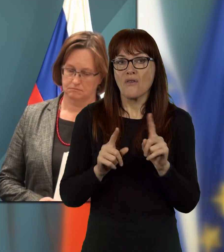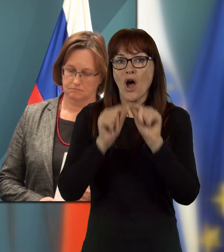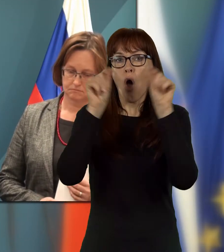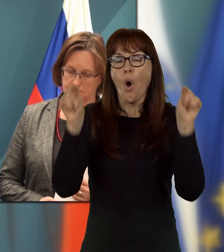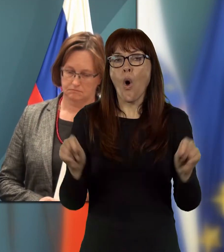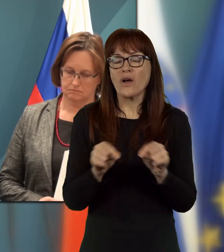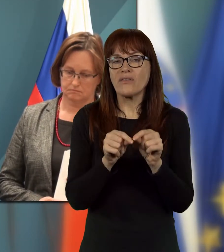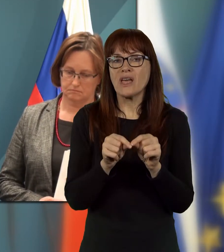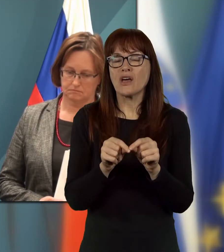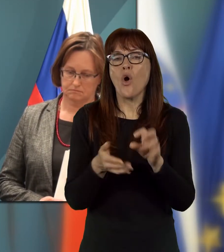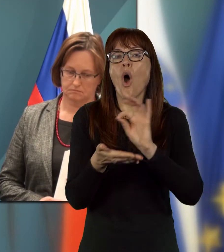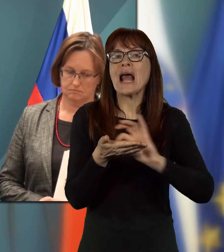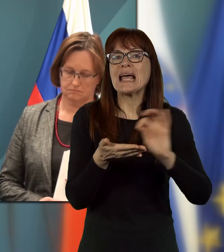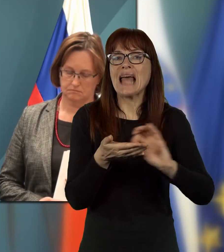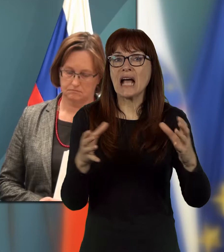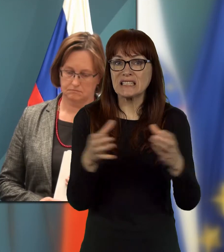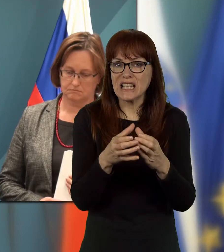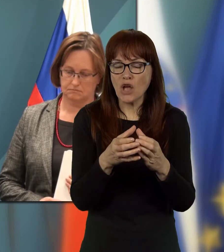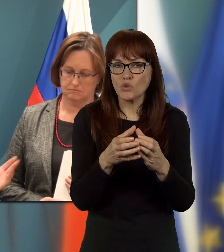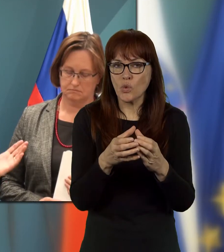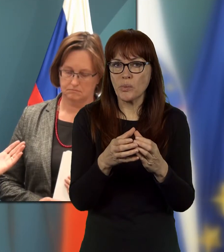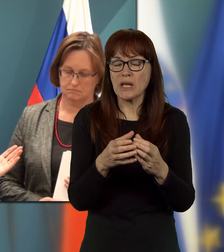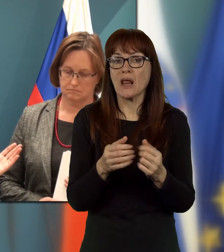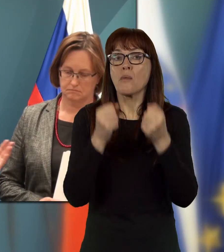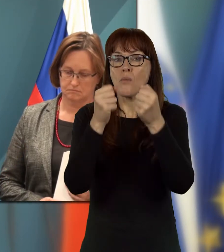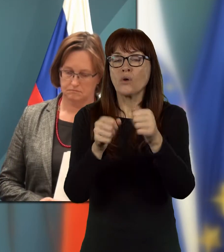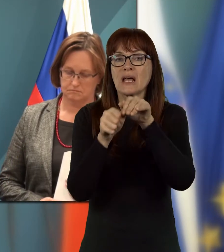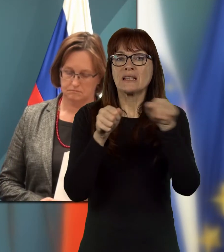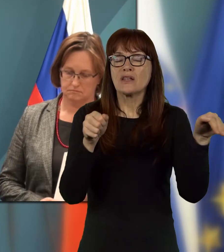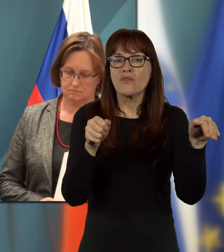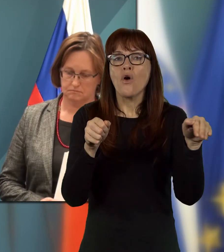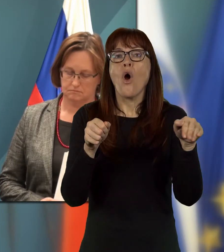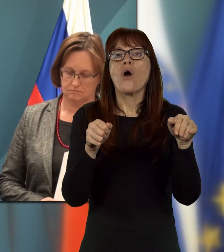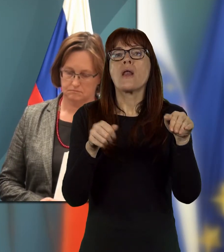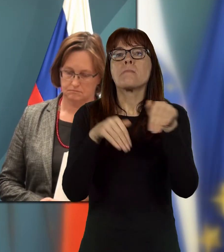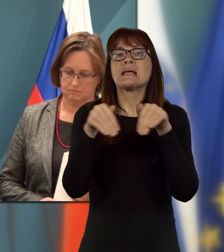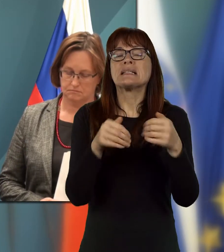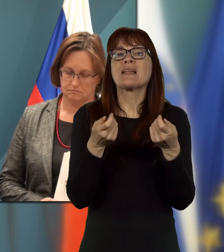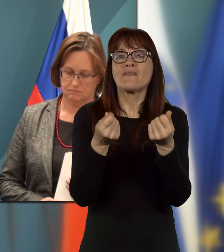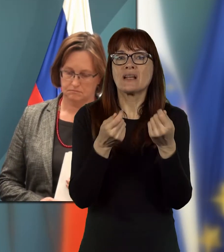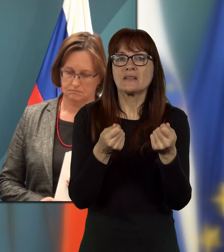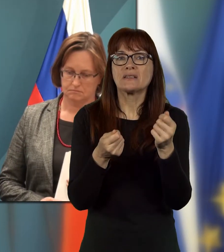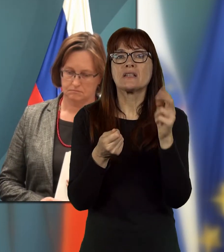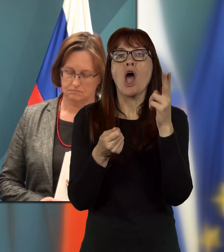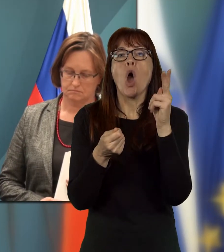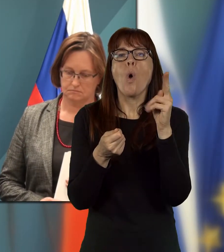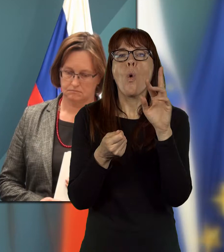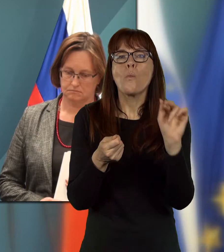lahko v okviru redakcijske skupine, ki smo jo postavili na nivoju Ministrstva za finance, Umarja in pa